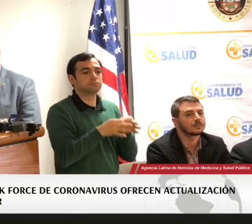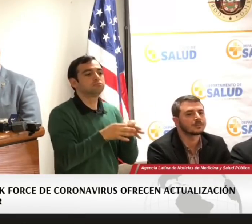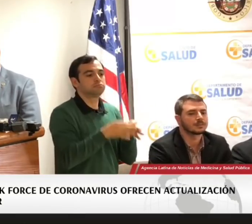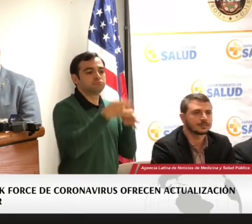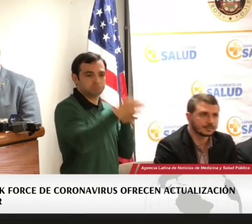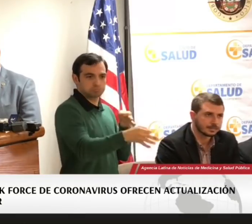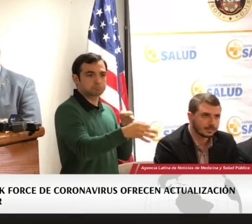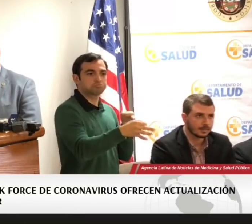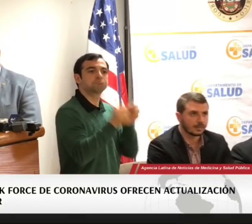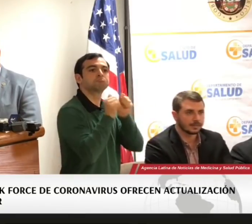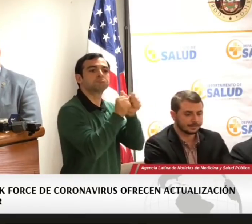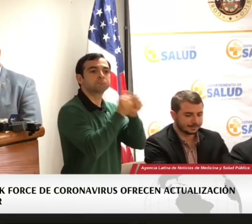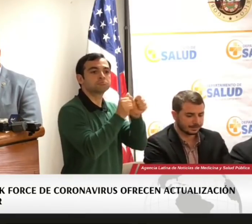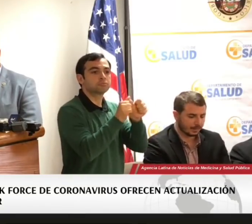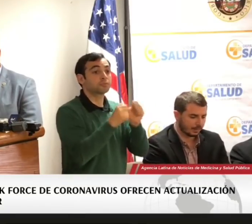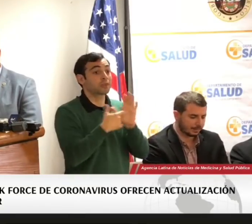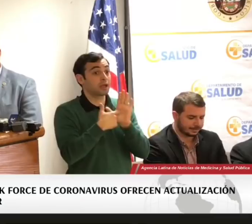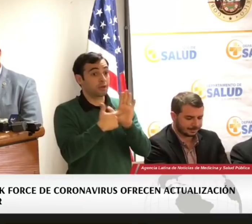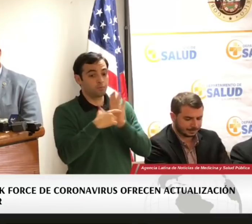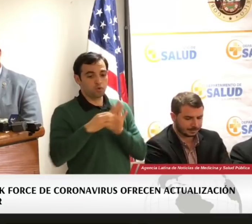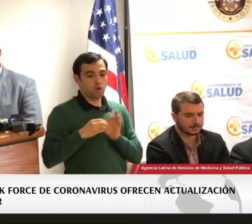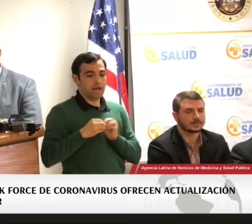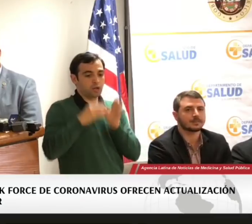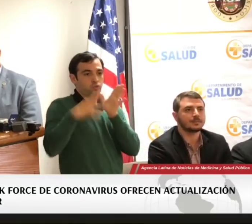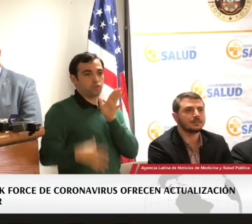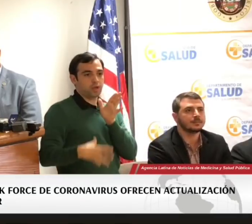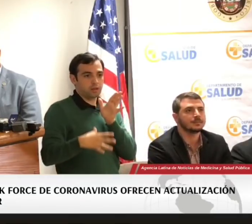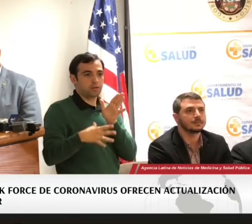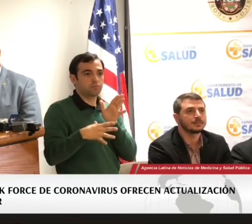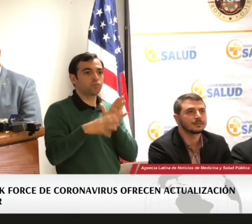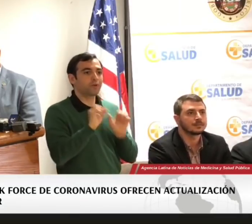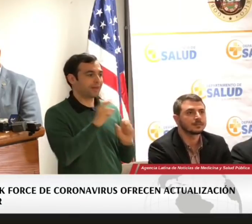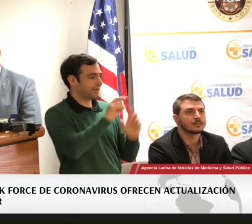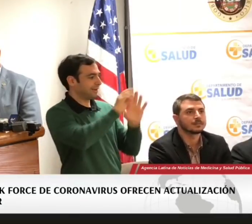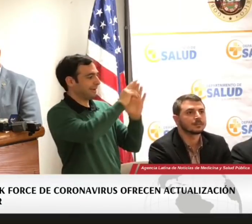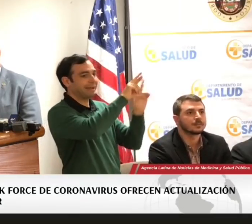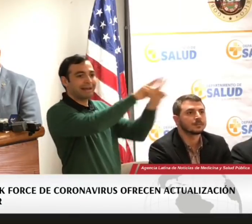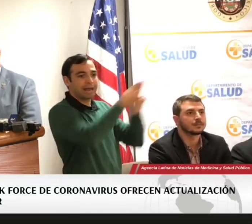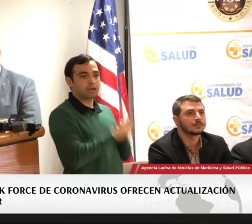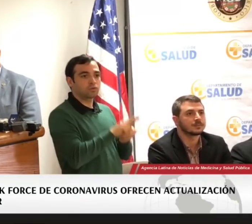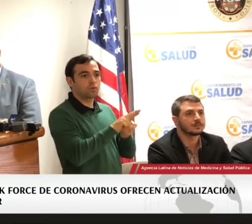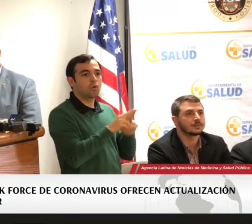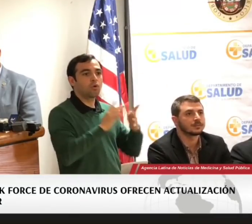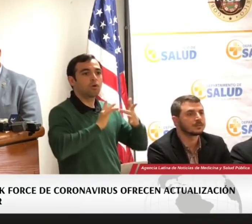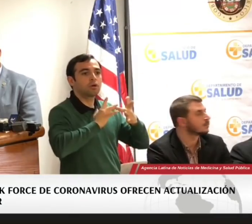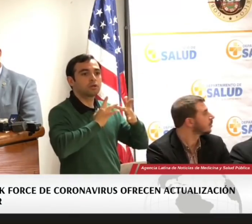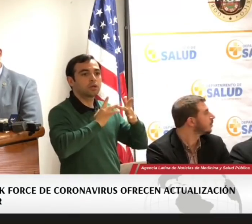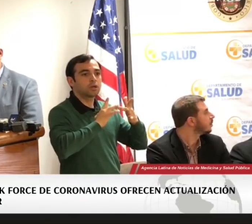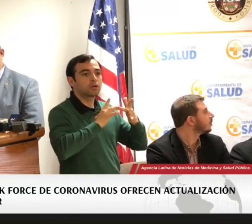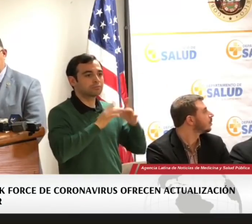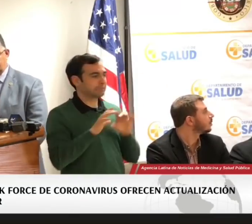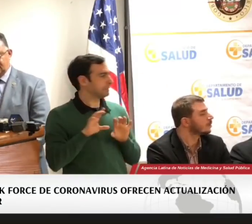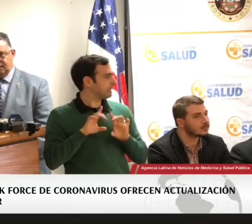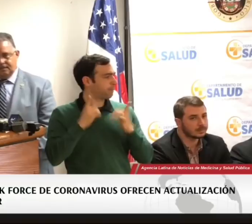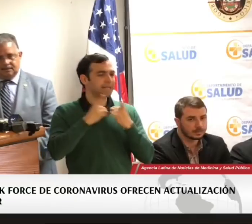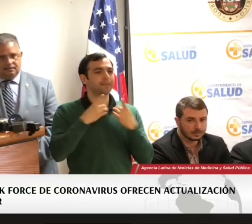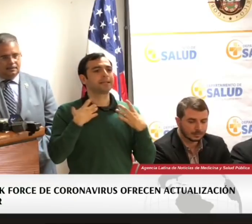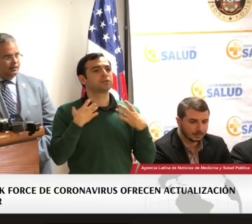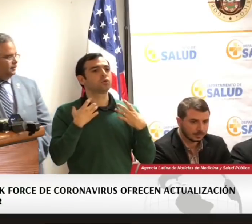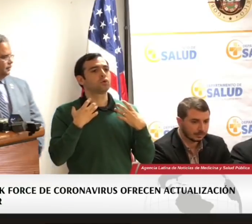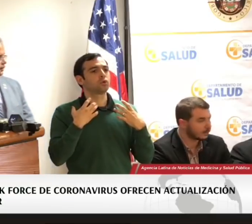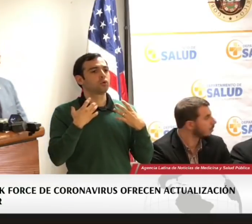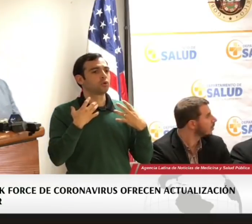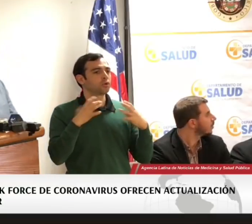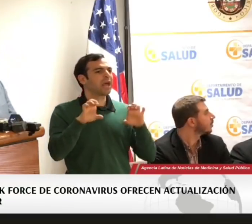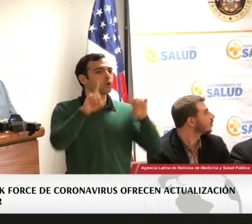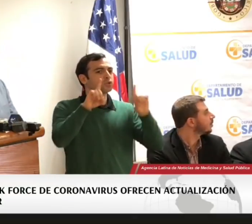de los estudiantes para que puedan registrarse en línea, el secretario de Salud más adelante en un comunicado podrá expresarlo si ya tiene la